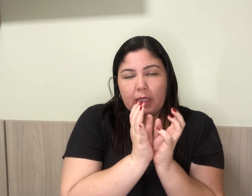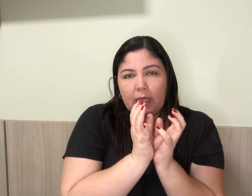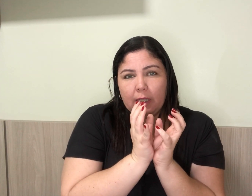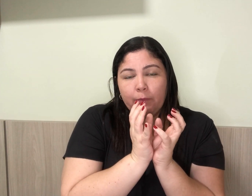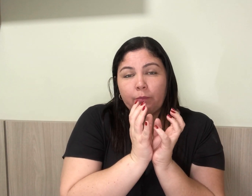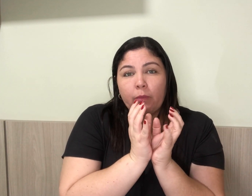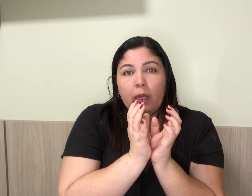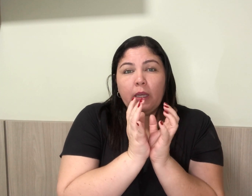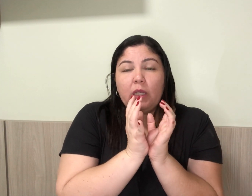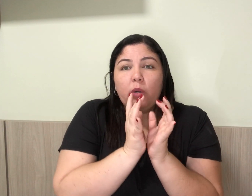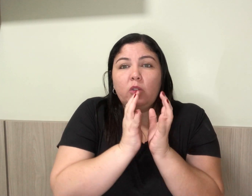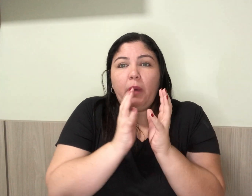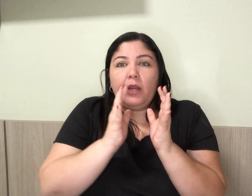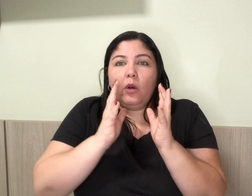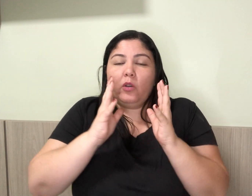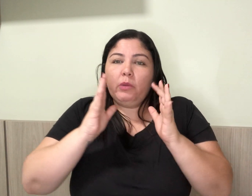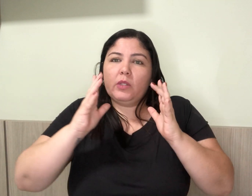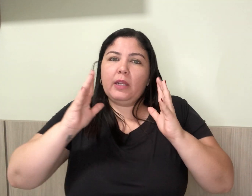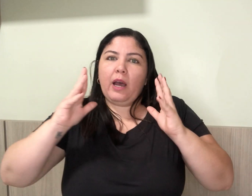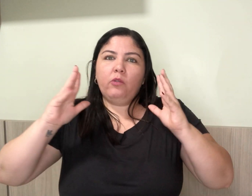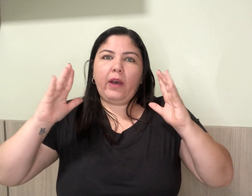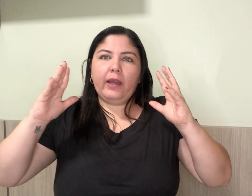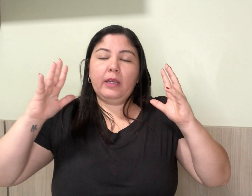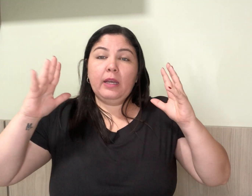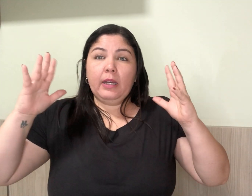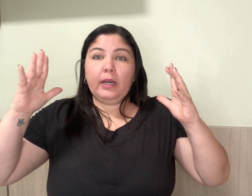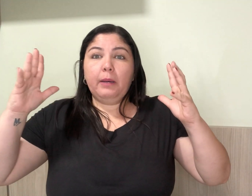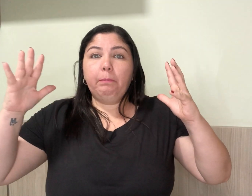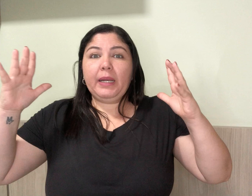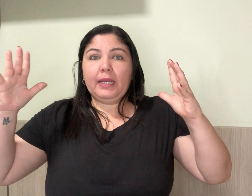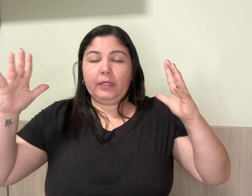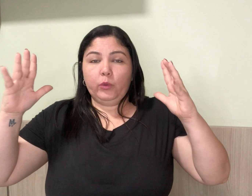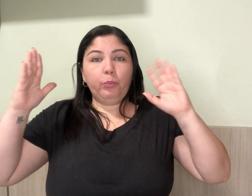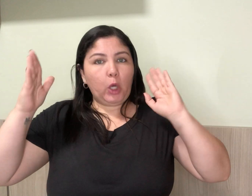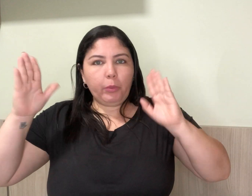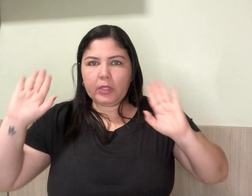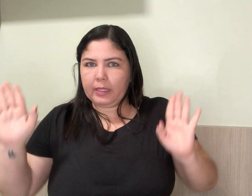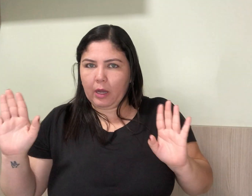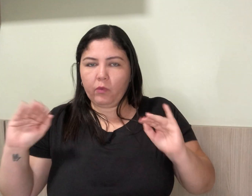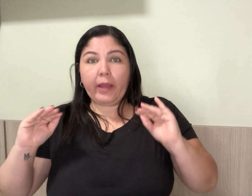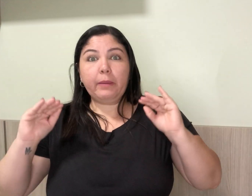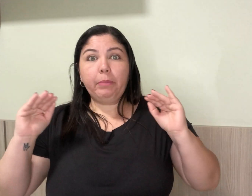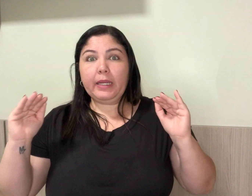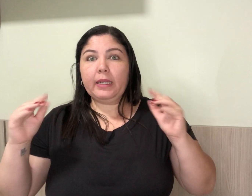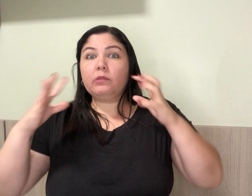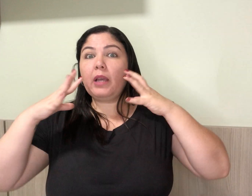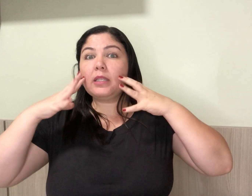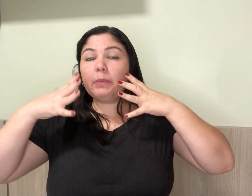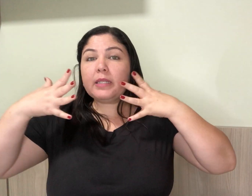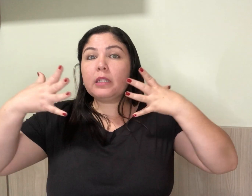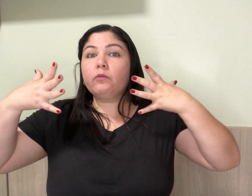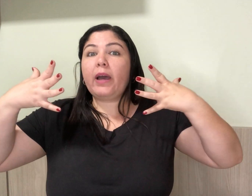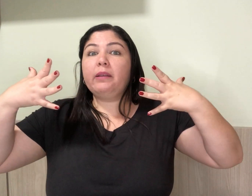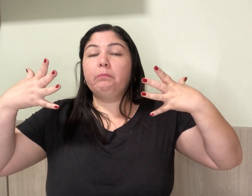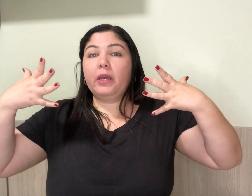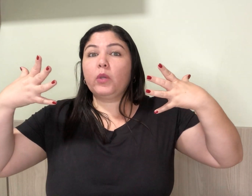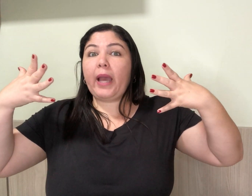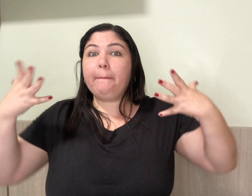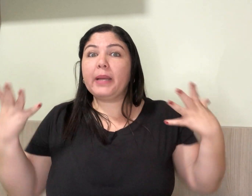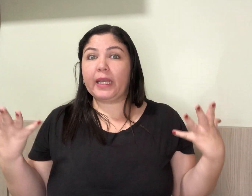assim. E quanto maior, o meu sinal vai ampliando, o próprio sinal vai ampliando e a expressão vai meio que